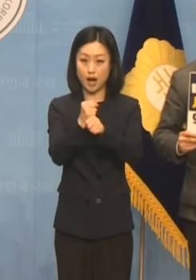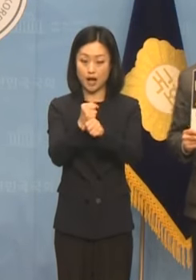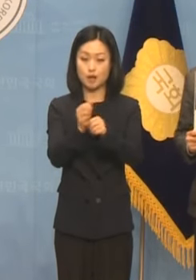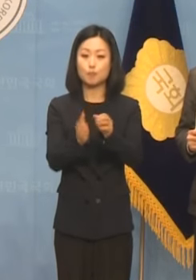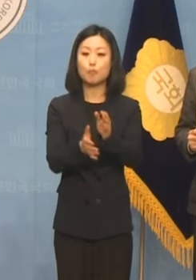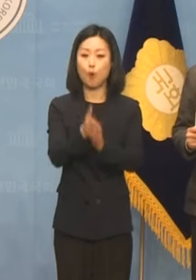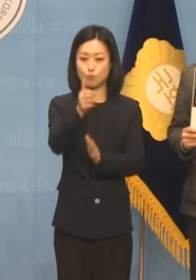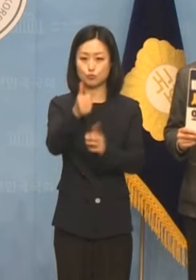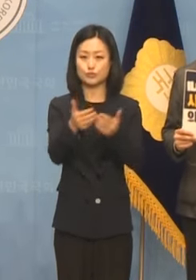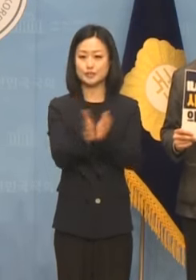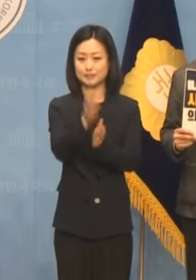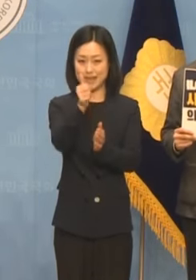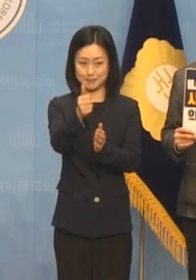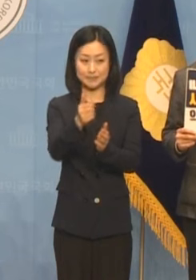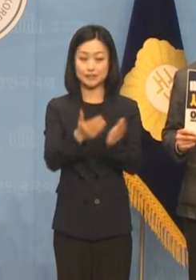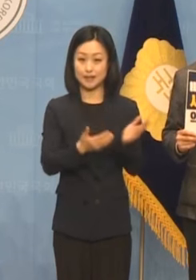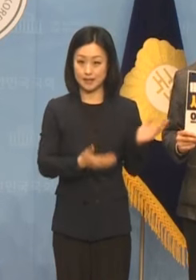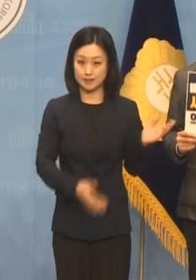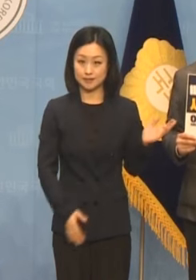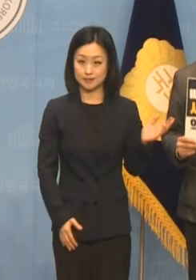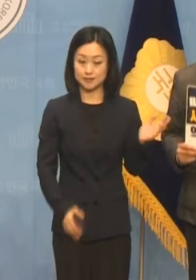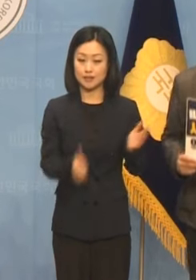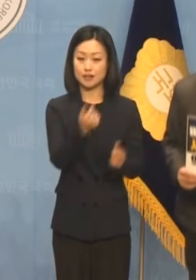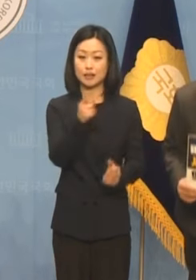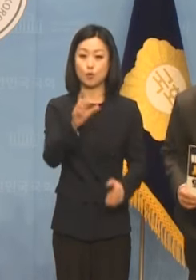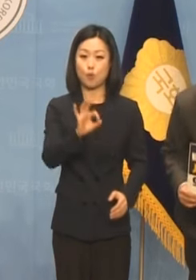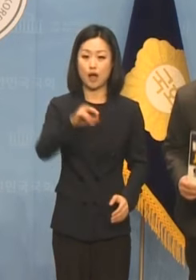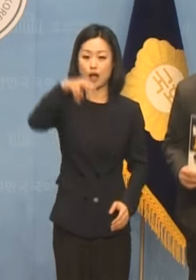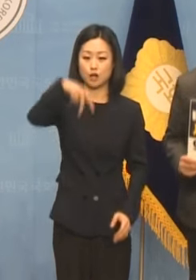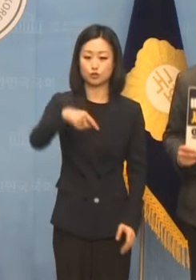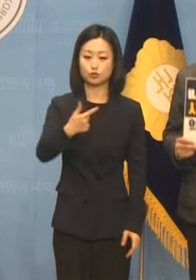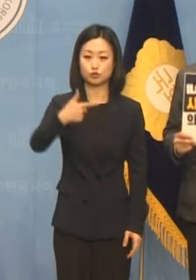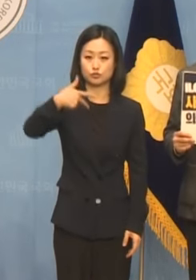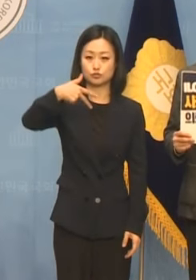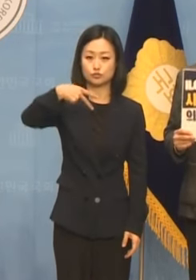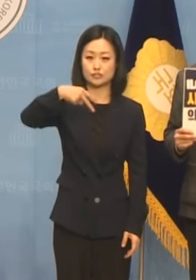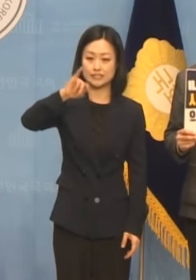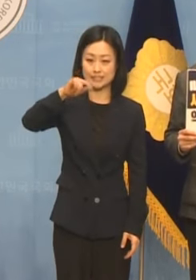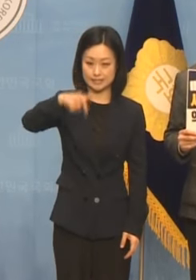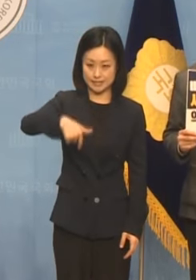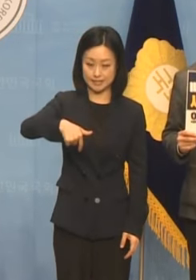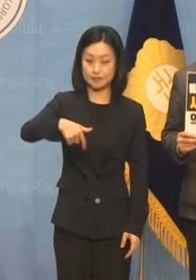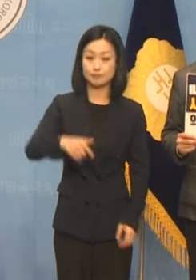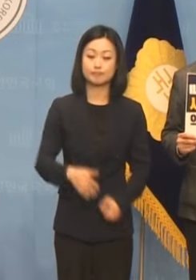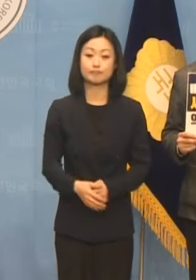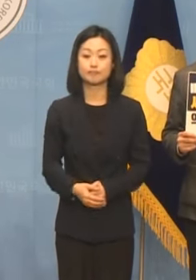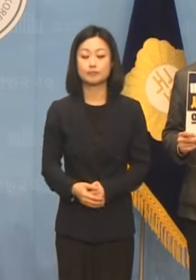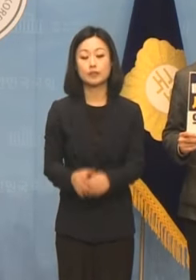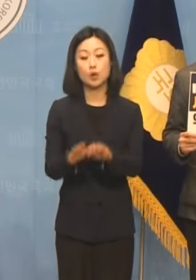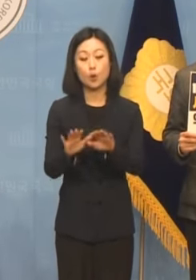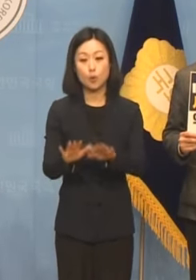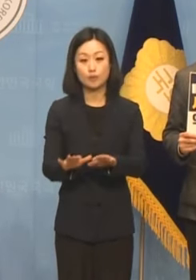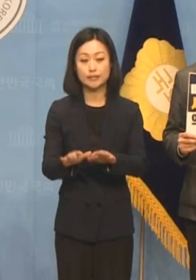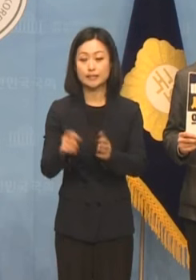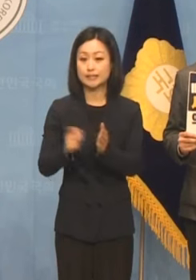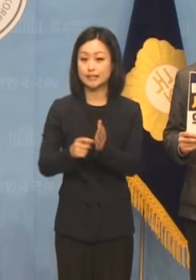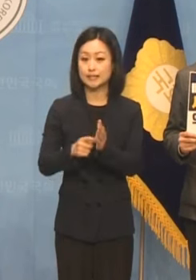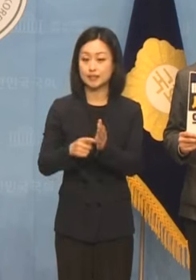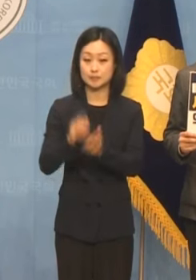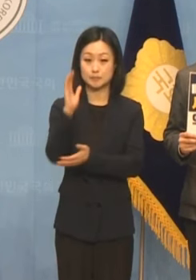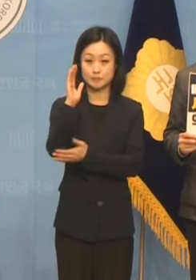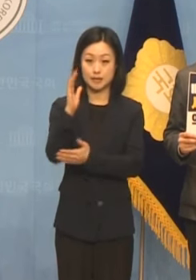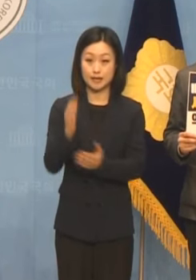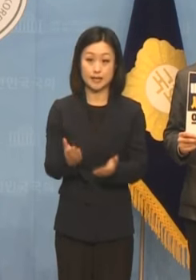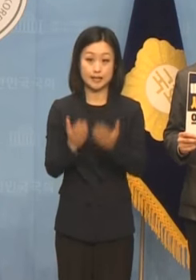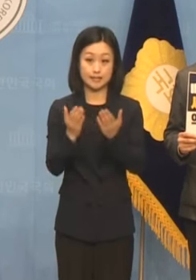총괄정책본부의 팀장입니다. 황순식 팀장님입니다. 그러면 먼저 오늘 그 긴급 성명을 내게